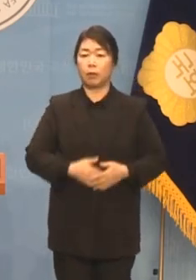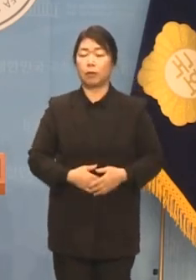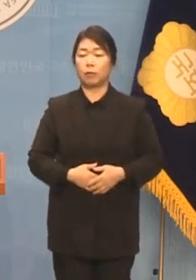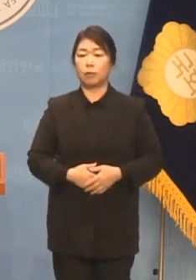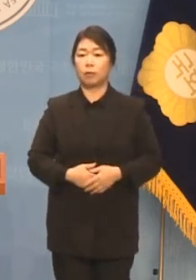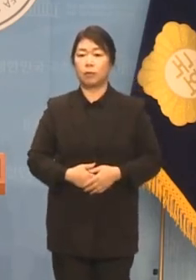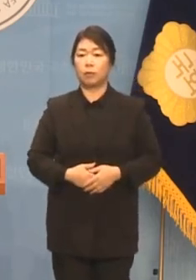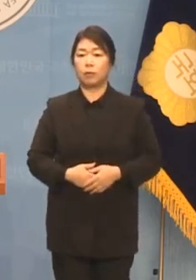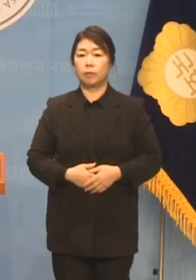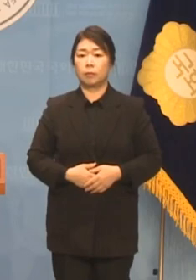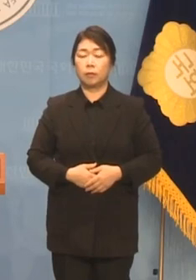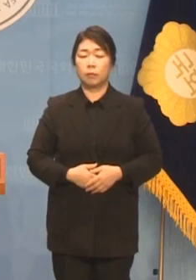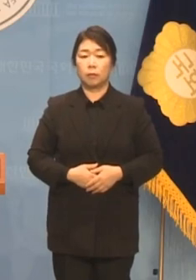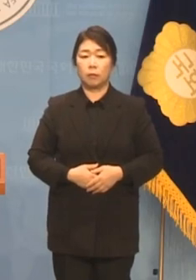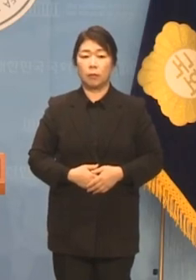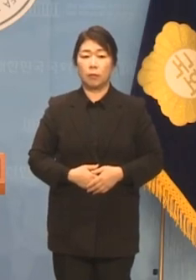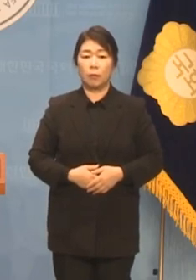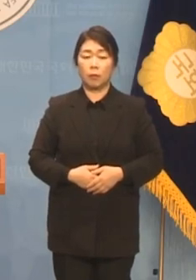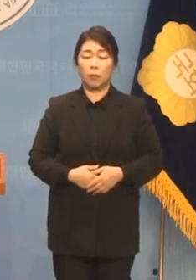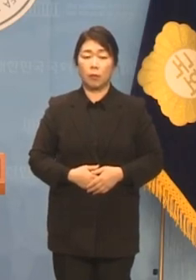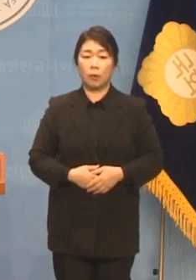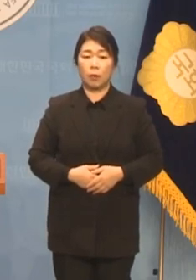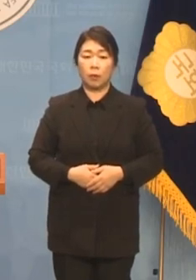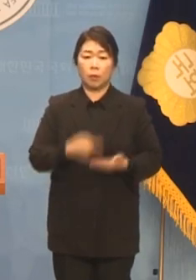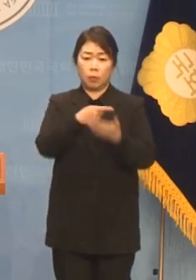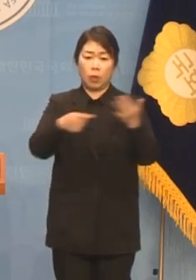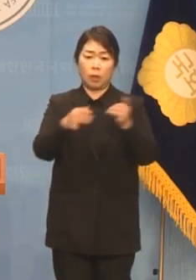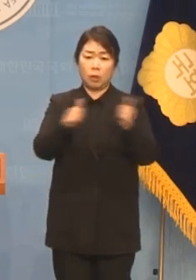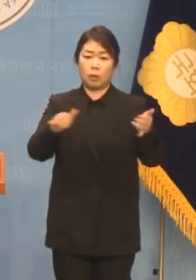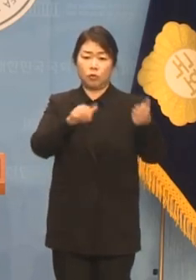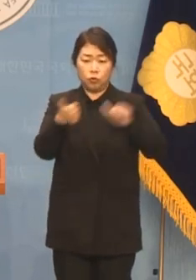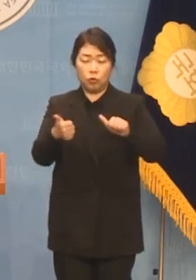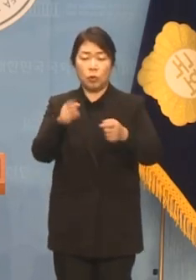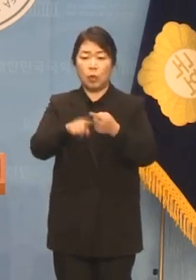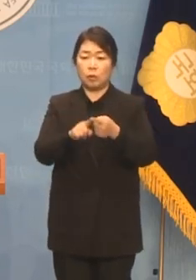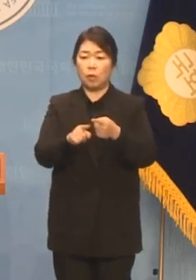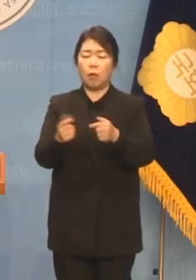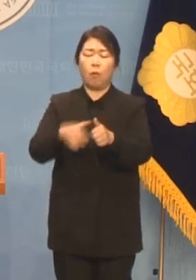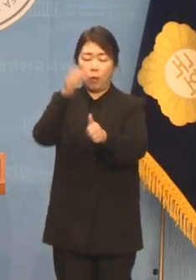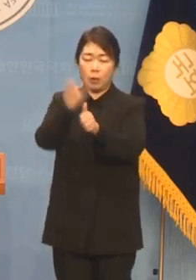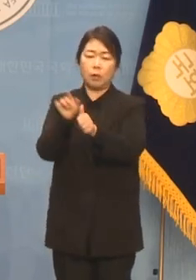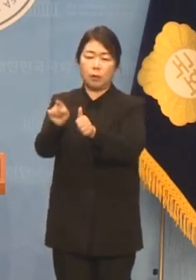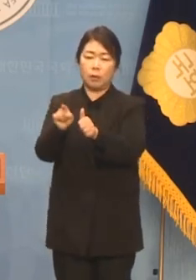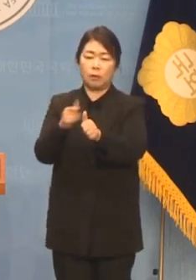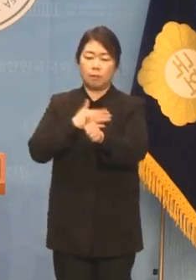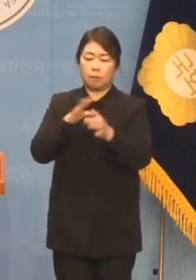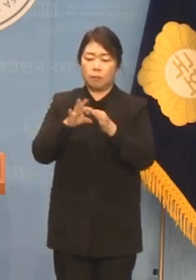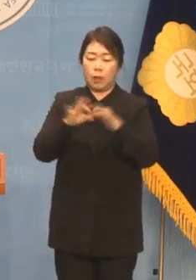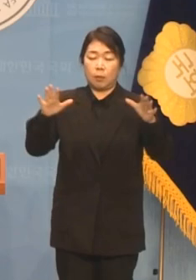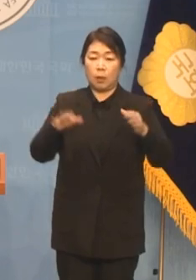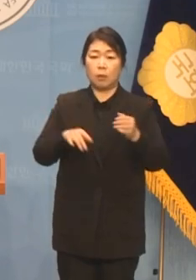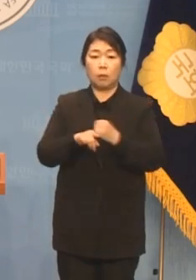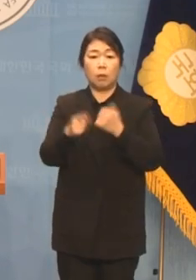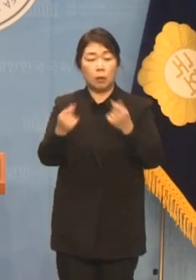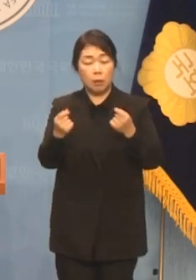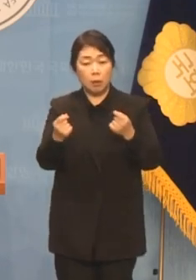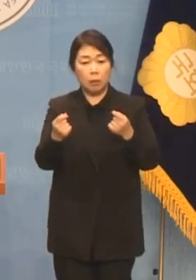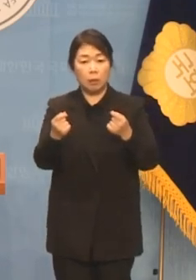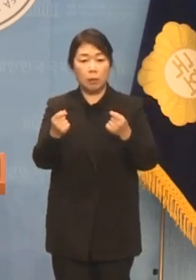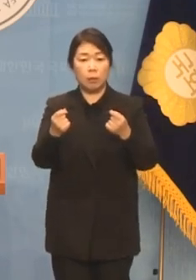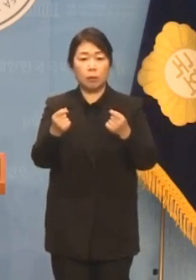됩니다 피해자의 사망에 대한 책임을 전적으로 피고인에게 지우는 것은 적당하지 않아